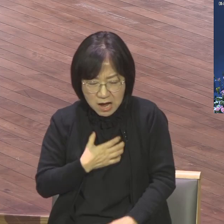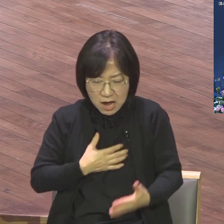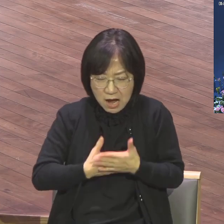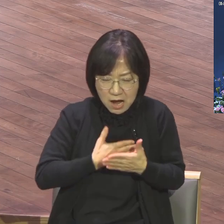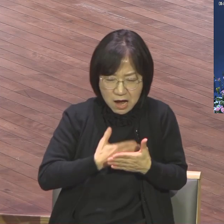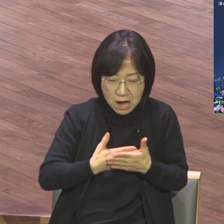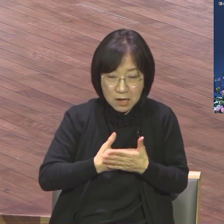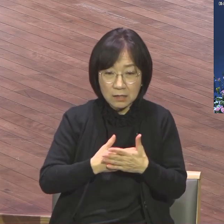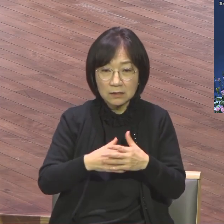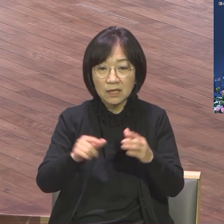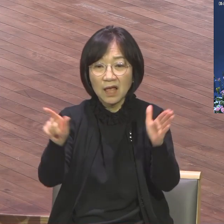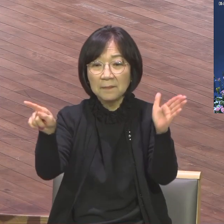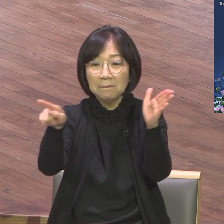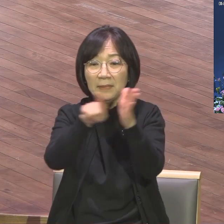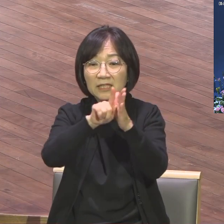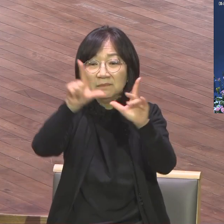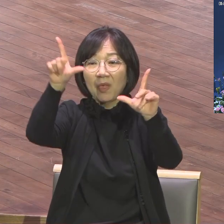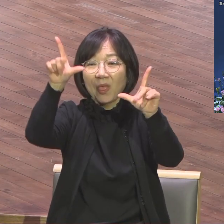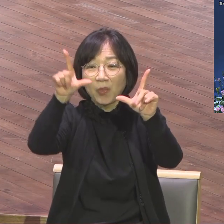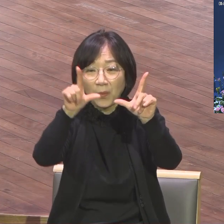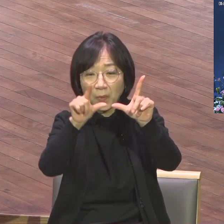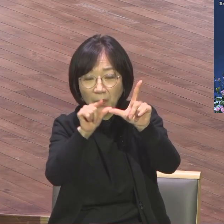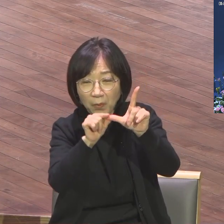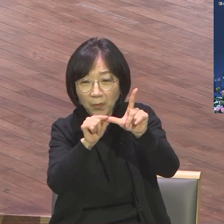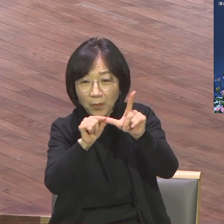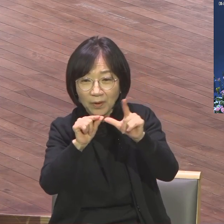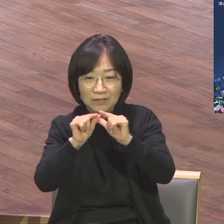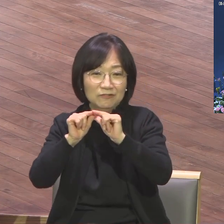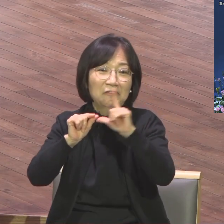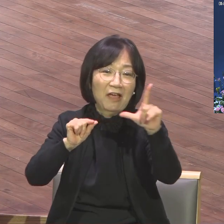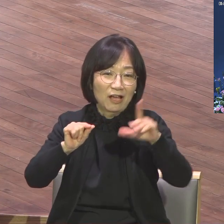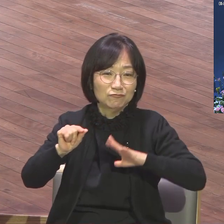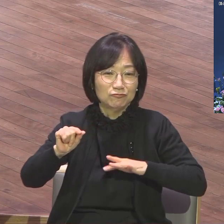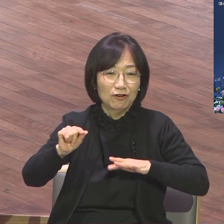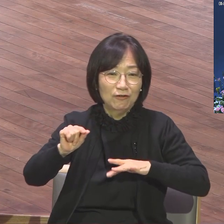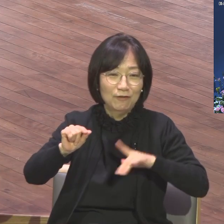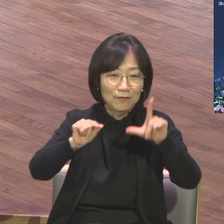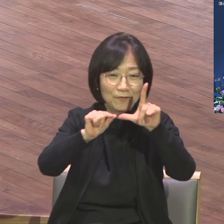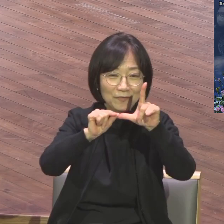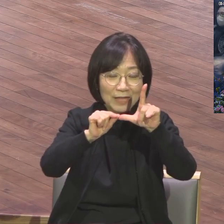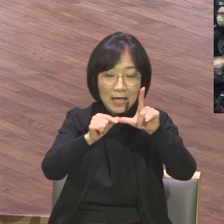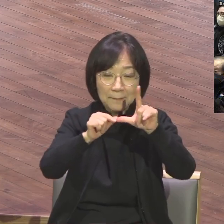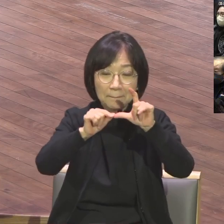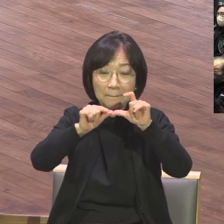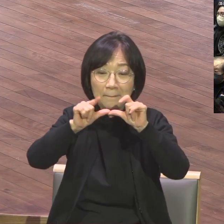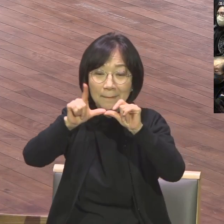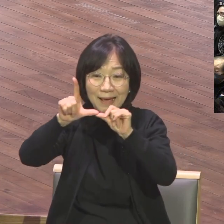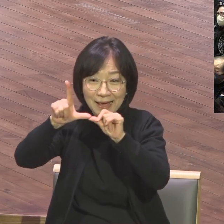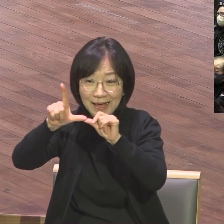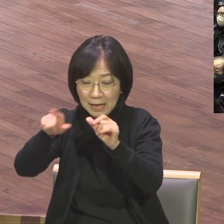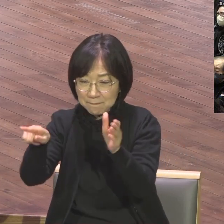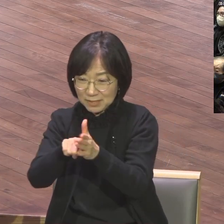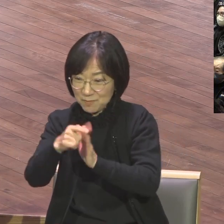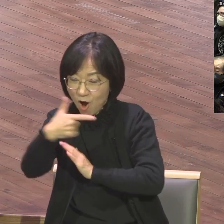이런 사람은 믿음이 없어서 그래요. 믿음 있는 사람 특징은 뭐냐? 평안합니다.